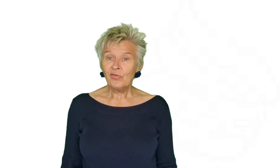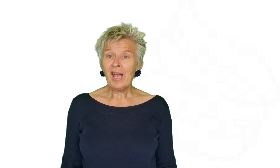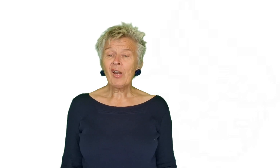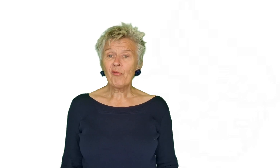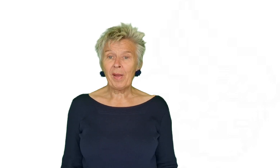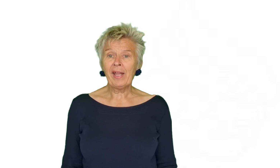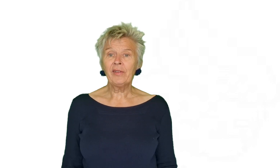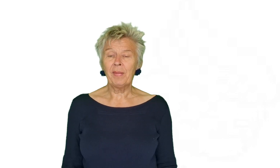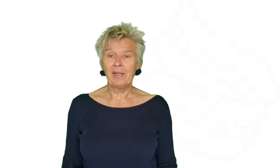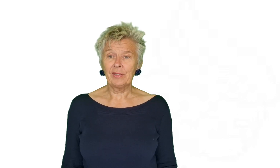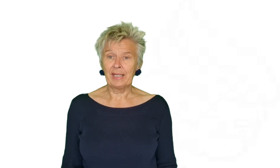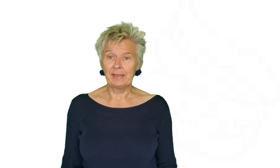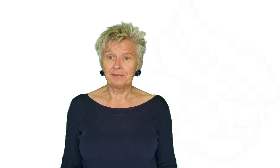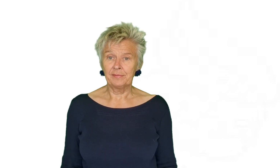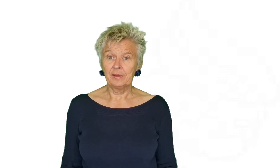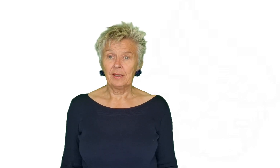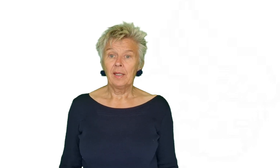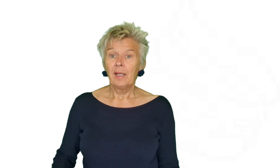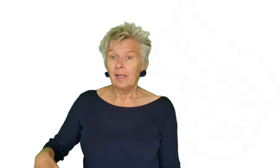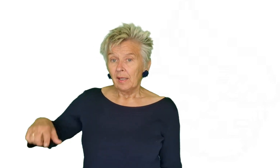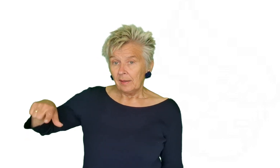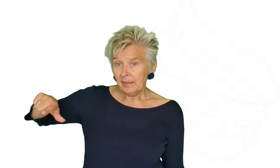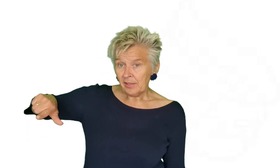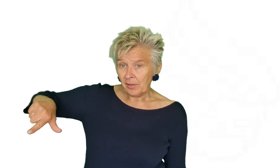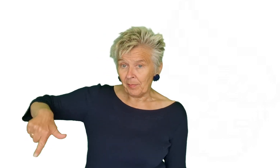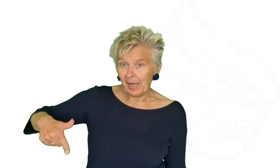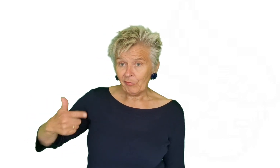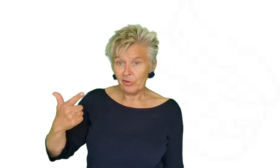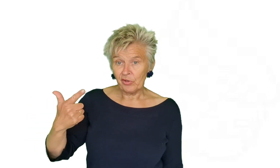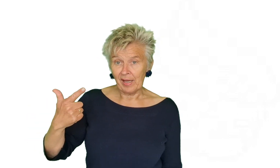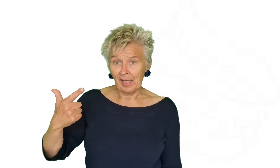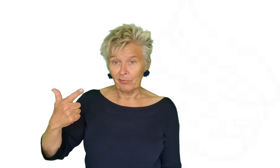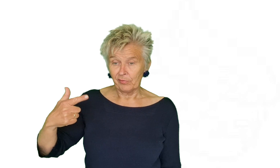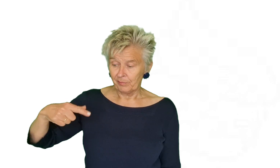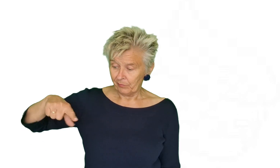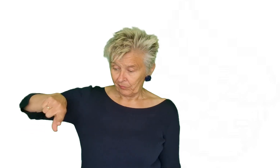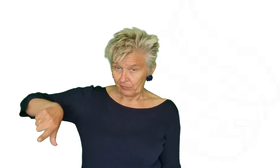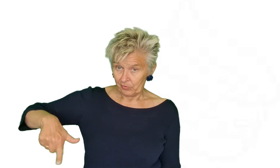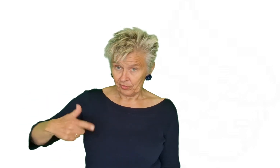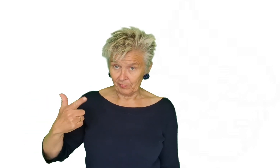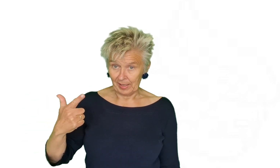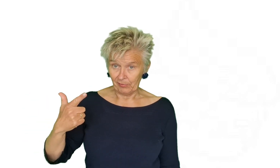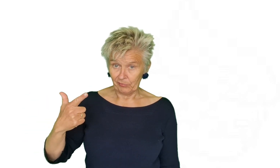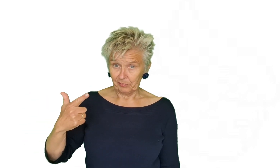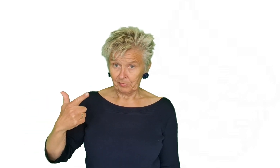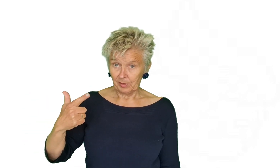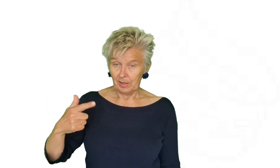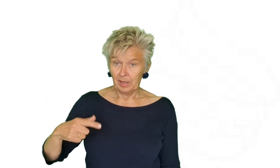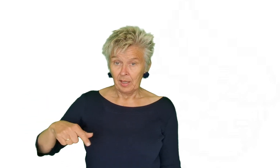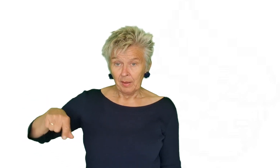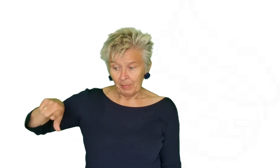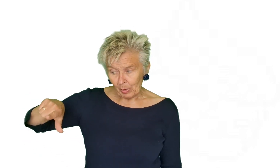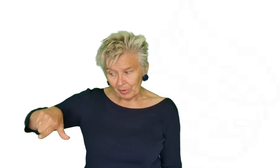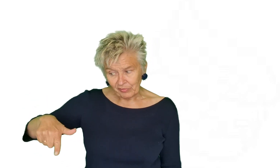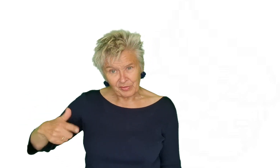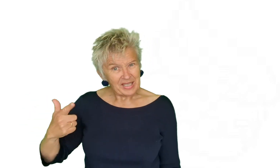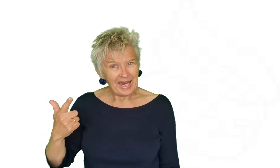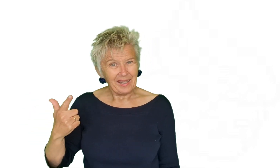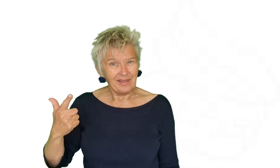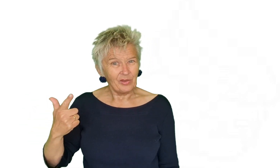Twaalf maanden bij elkaar. Dit is een gebaar van 12. 12. Maar omdat we waarschijnlijk dat op